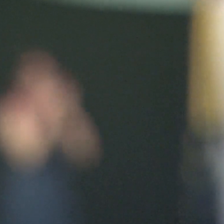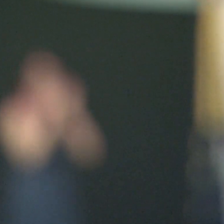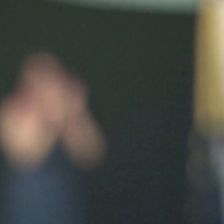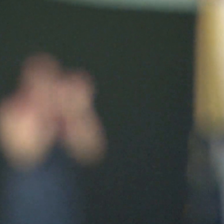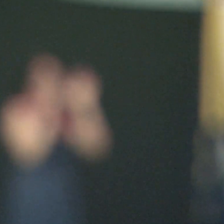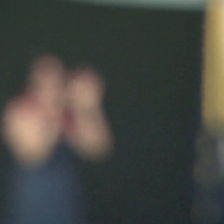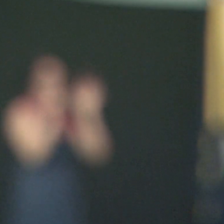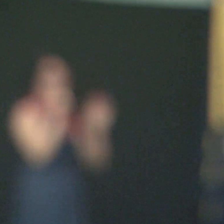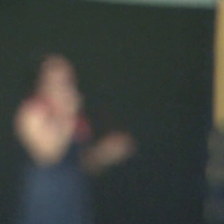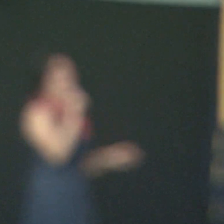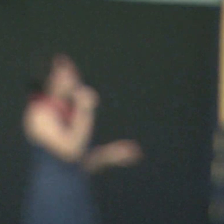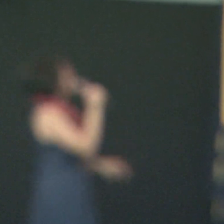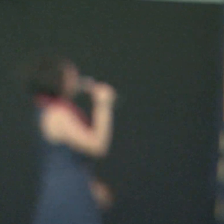Estão me ouvindo?